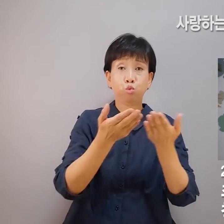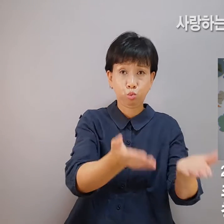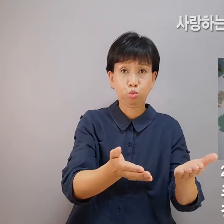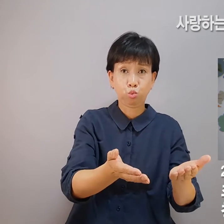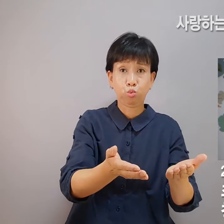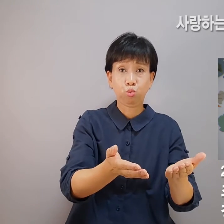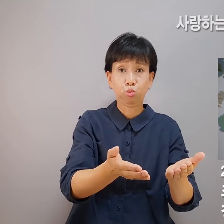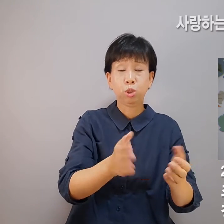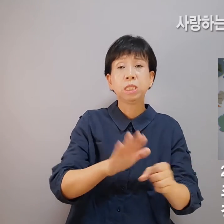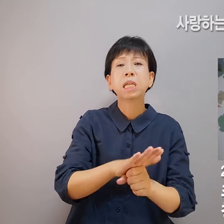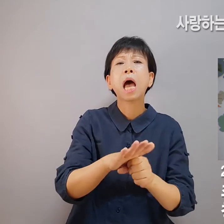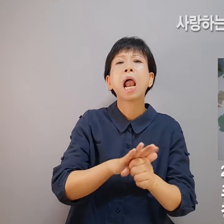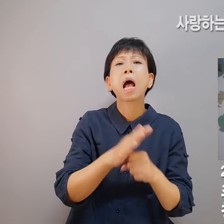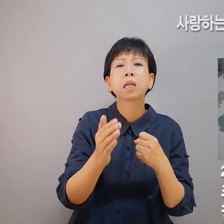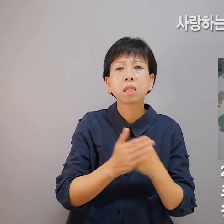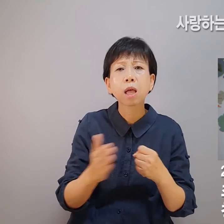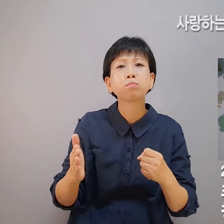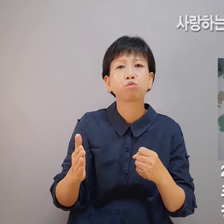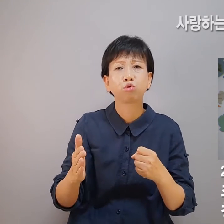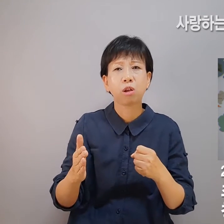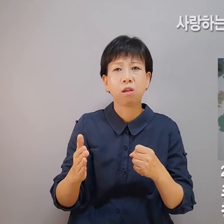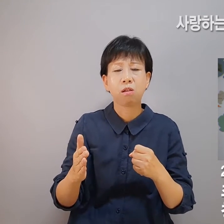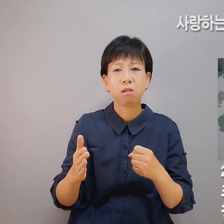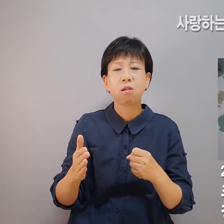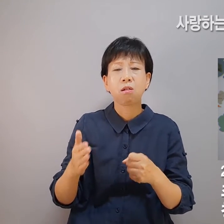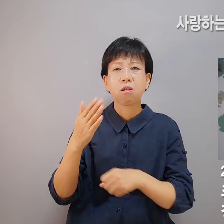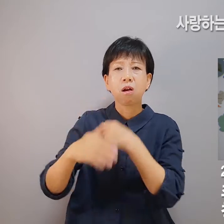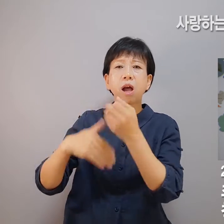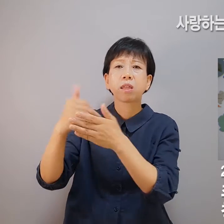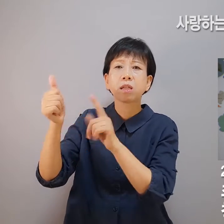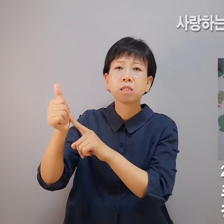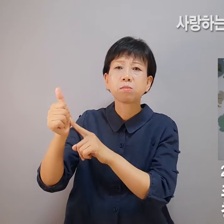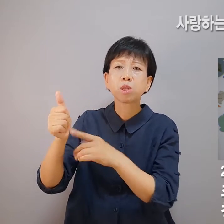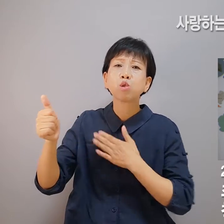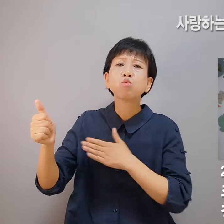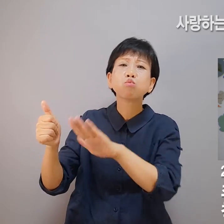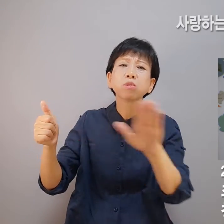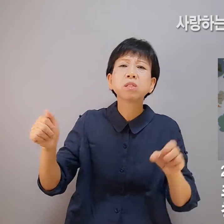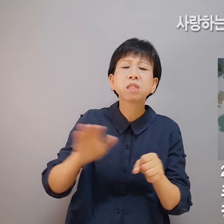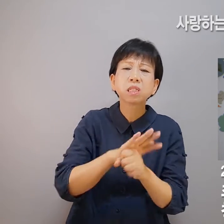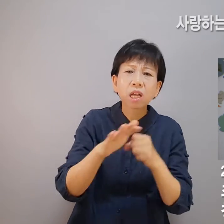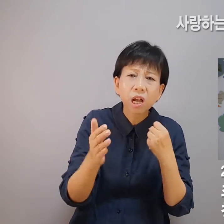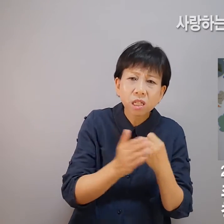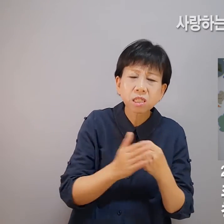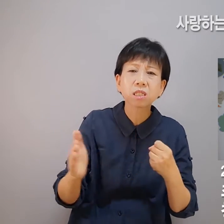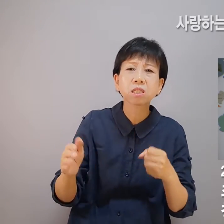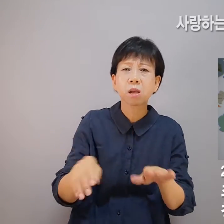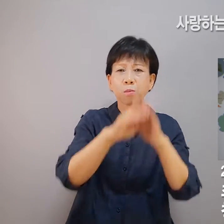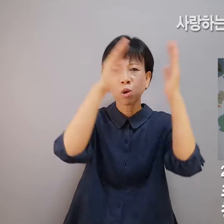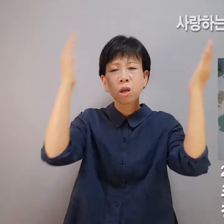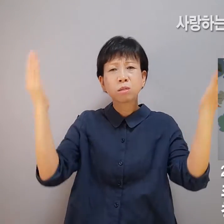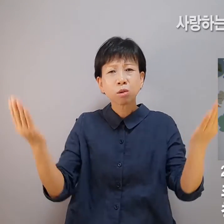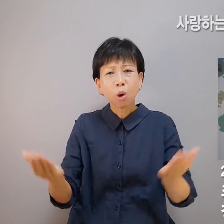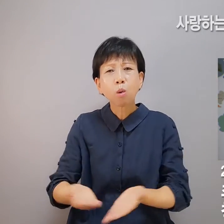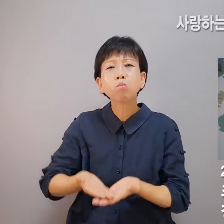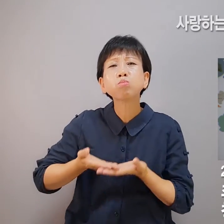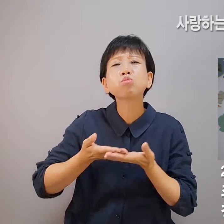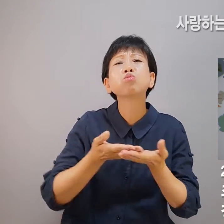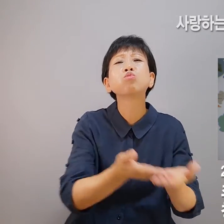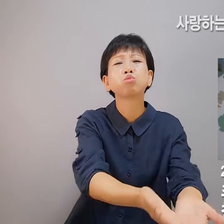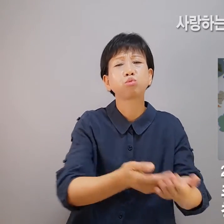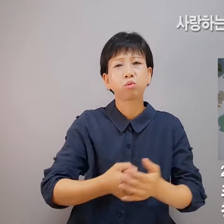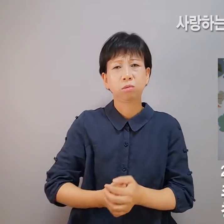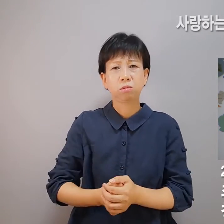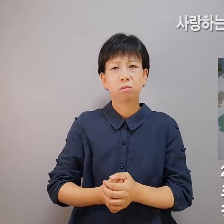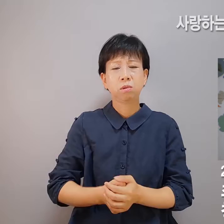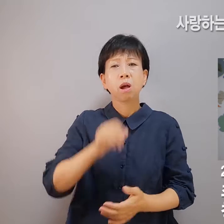사랑하신 하나님이신 줄 믿습니다. 십자가에 못 박혀 죽이시면서까지 우리를 사랑하신 그